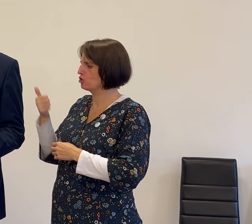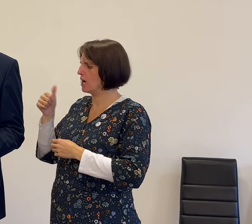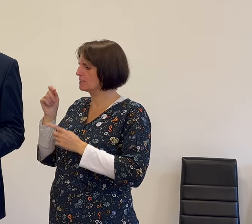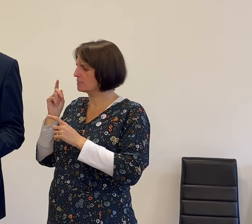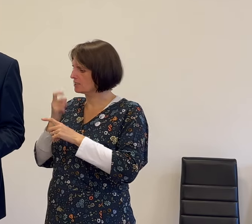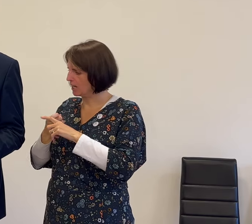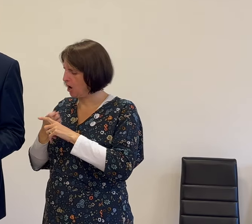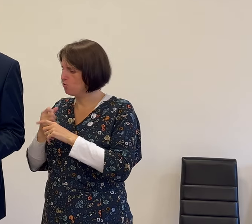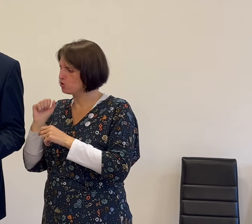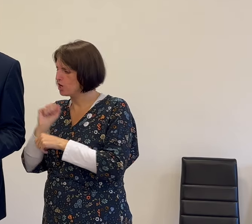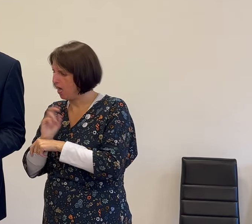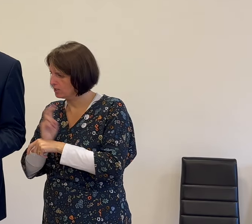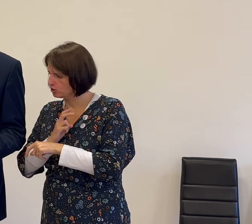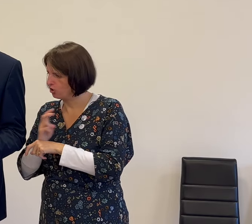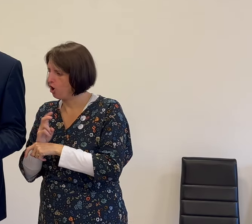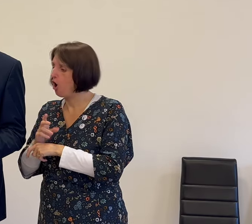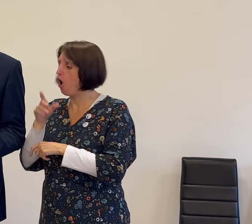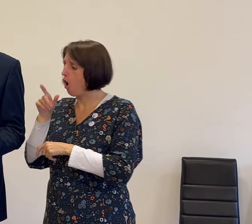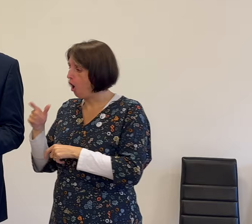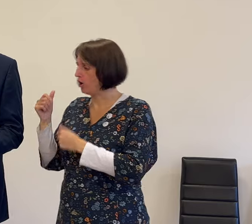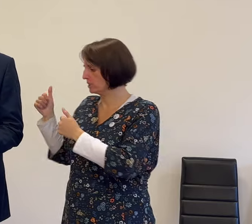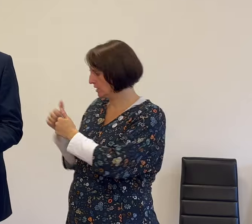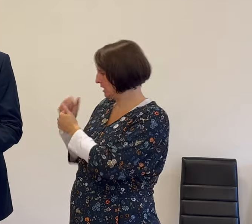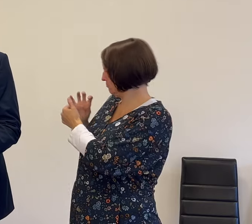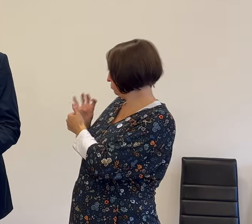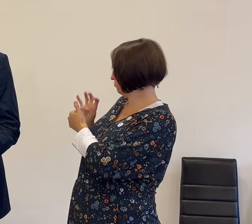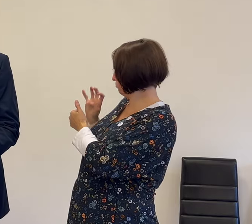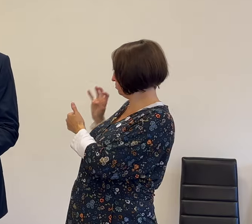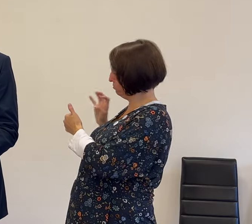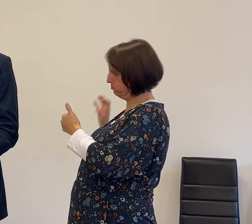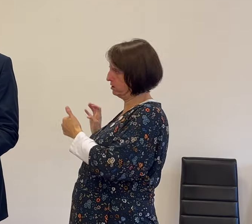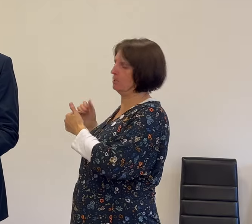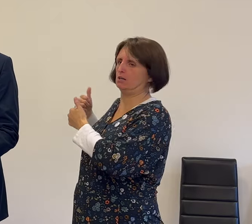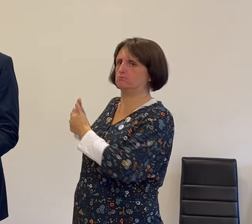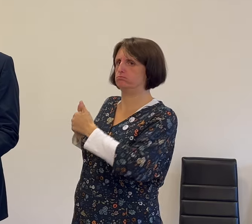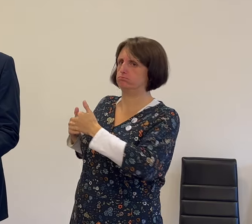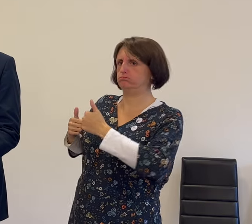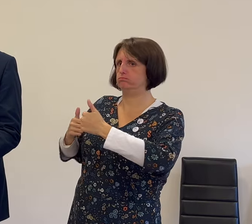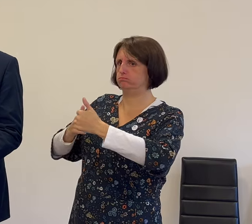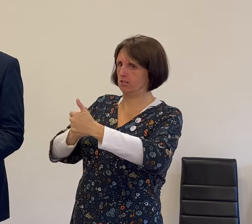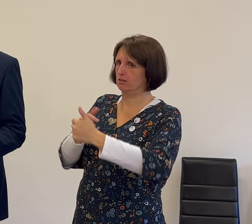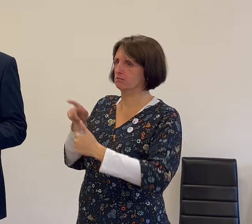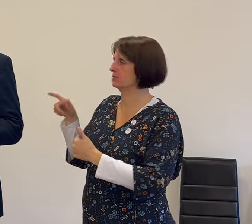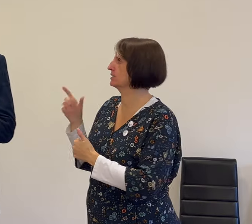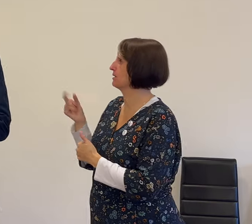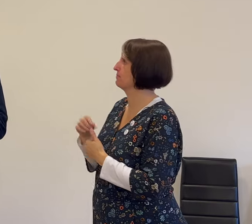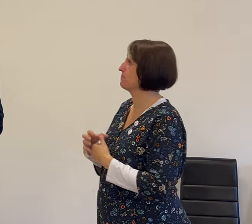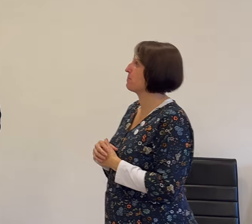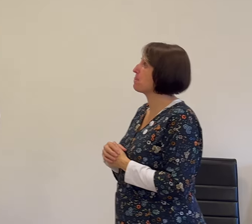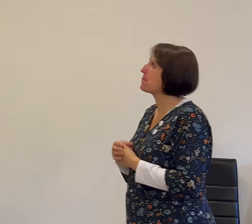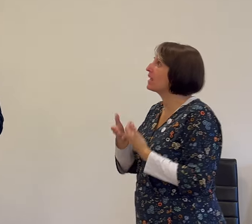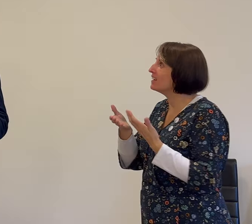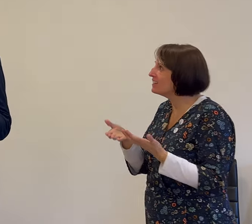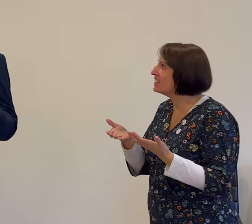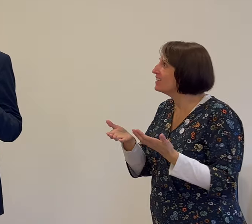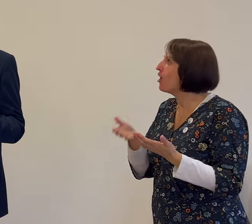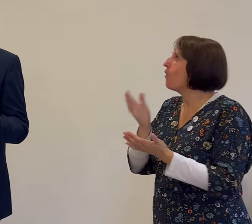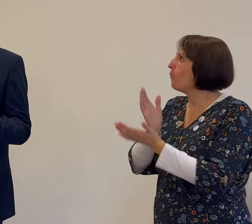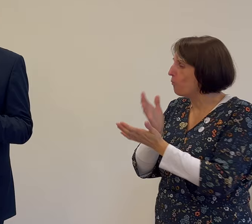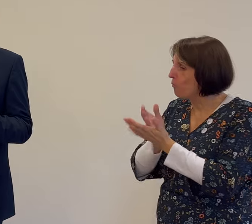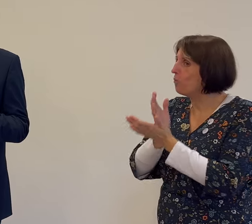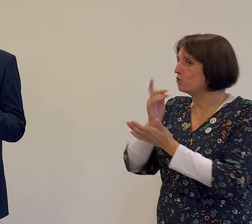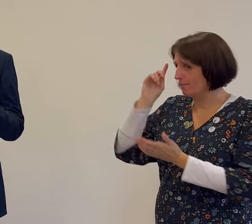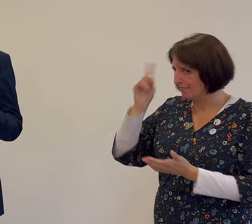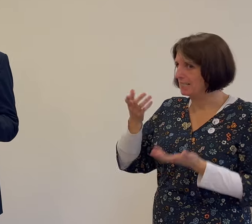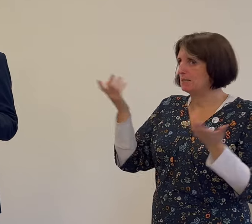železa. Před ním chodíval štítonož. Tady se na chvílku zastavíme. Takže už víte, v kterém jsme